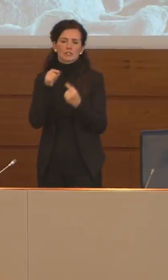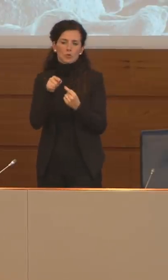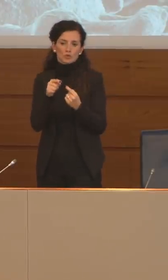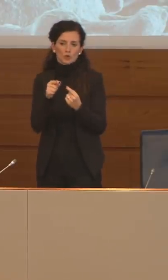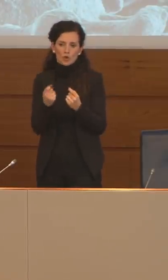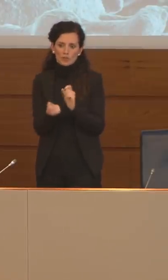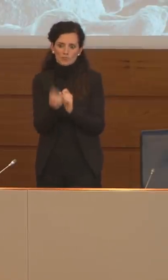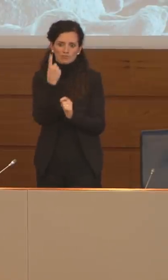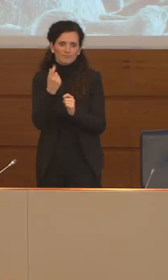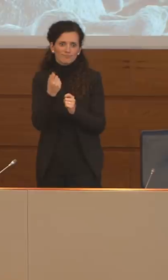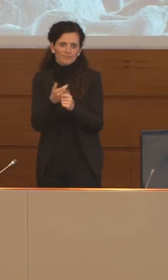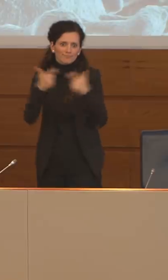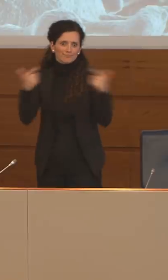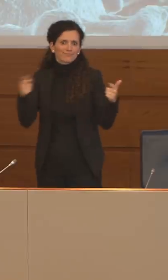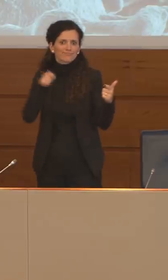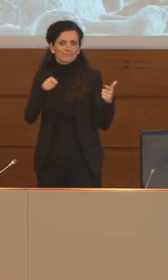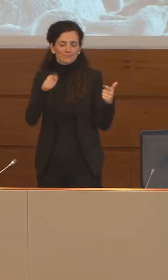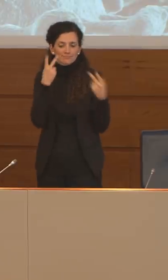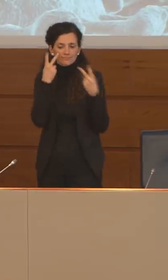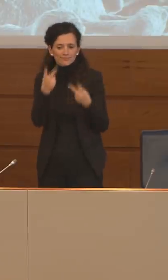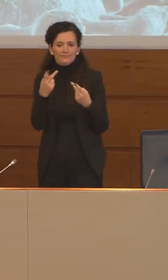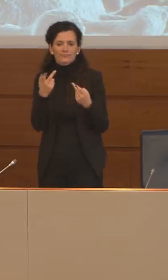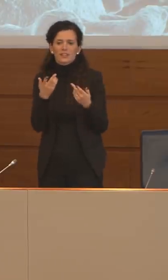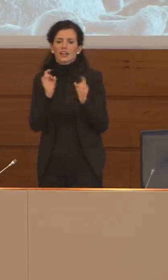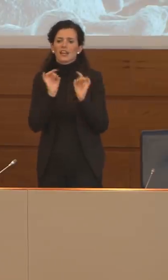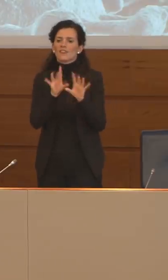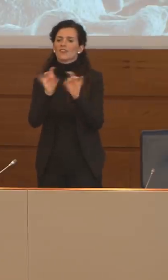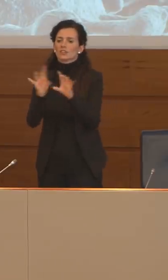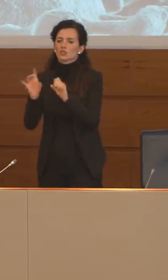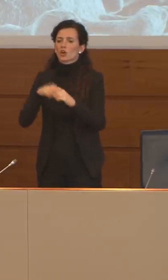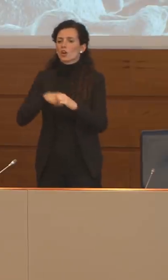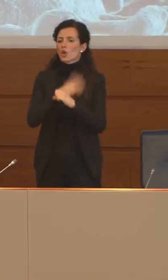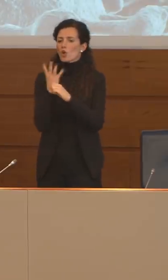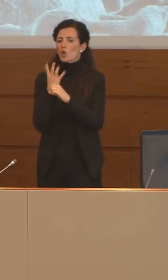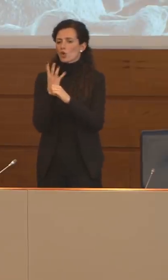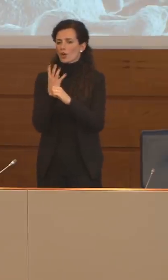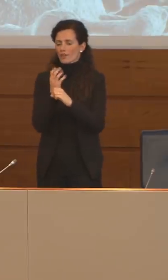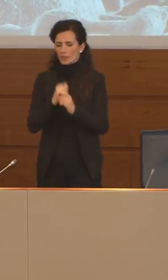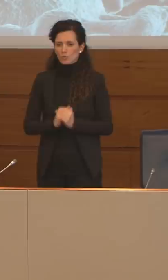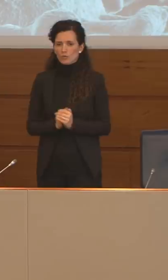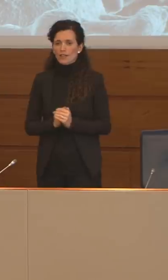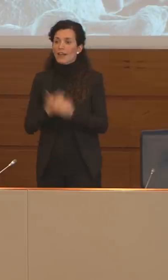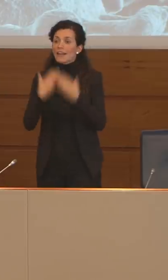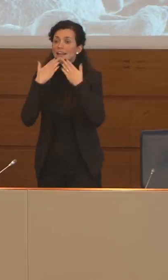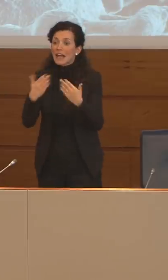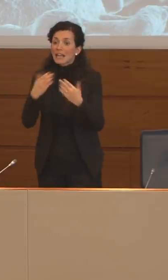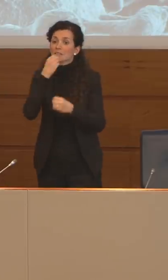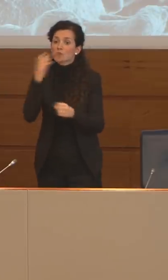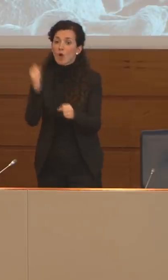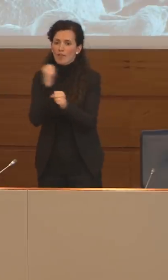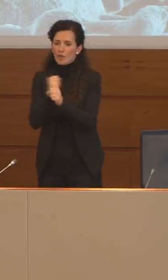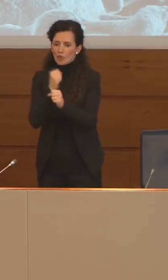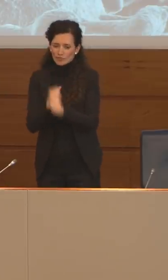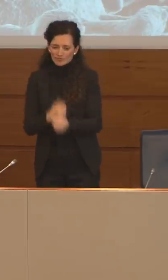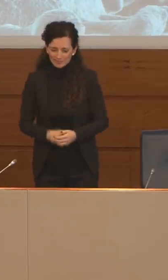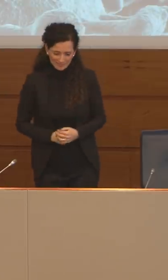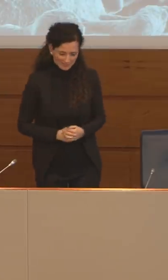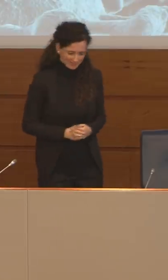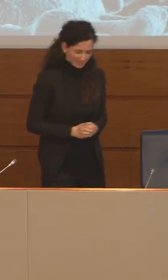creare rispetto all'intenzione da coronavirus grazie e buona